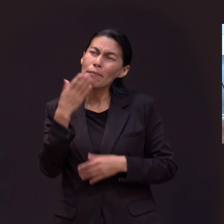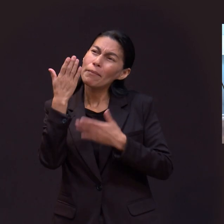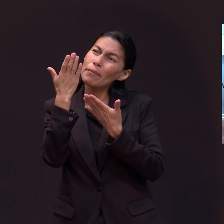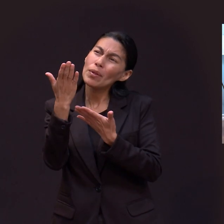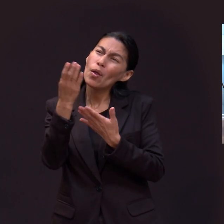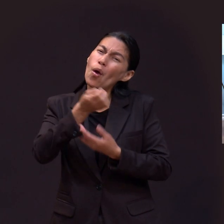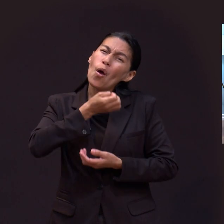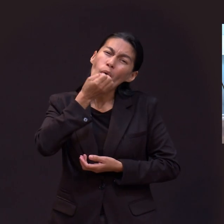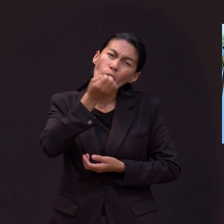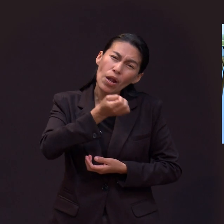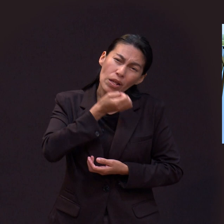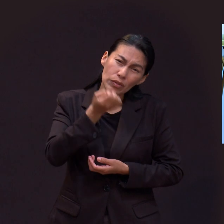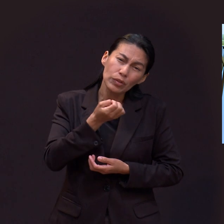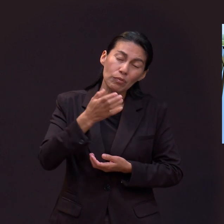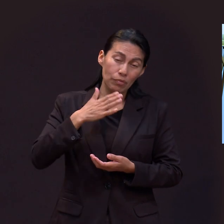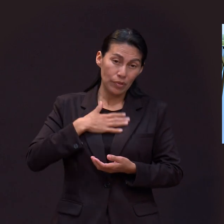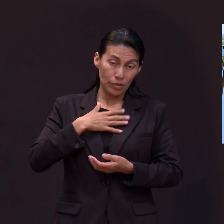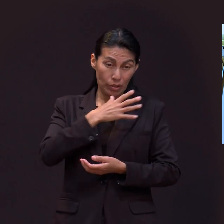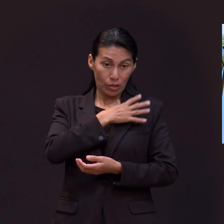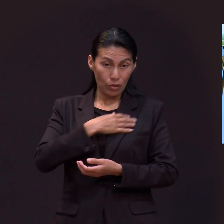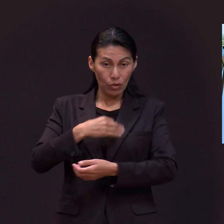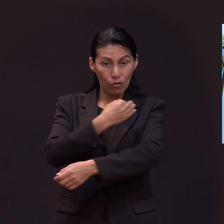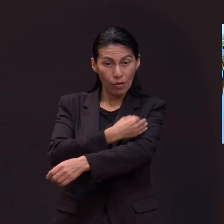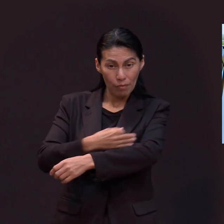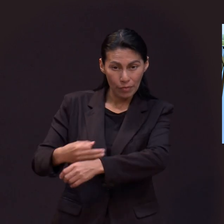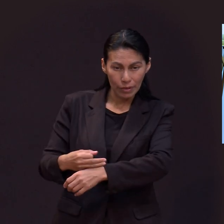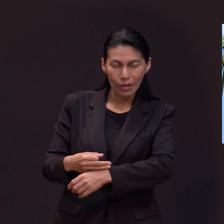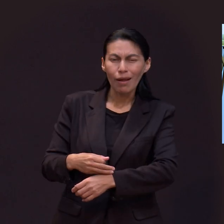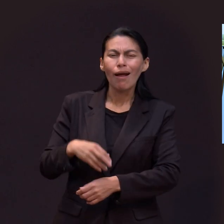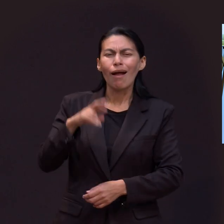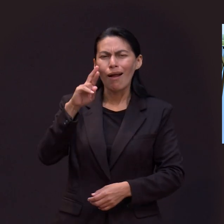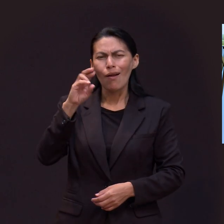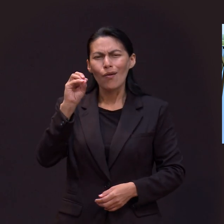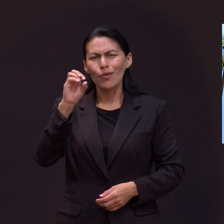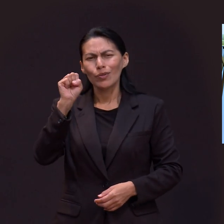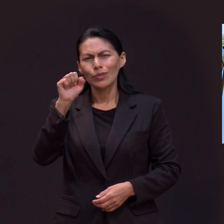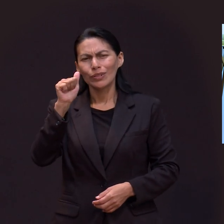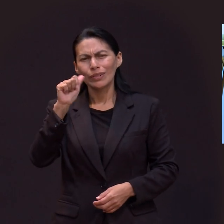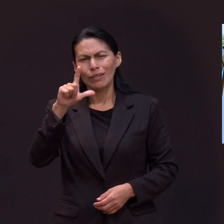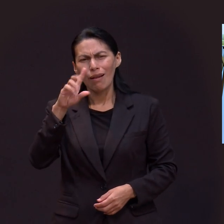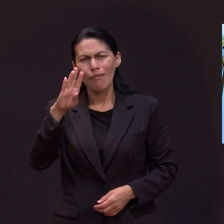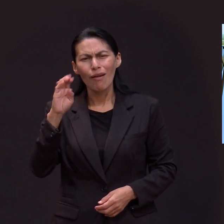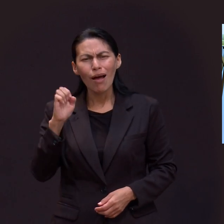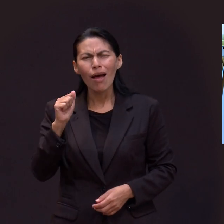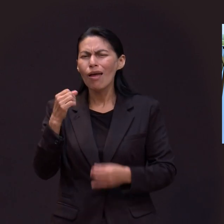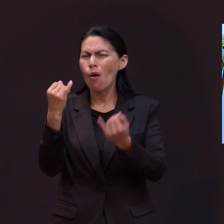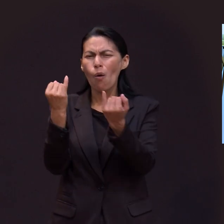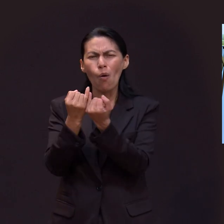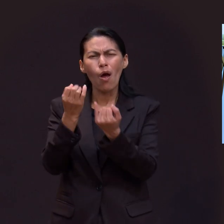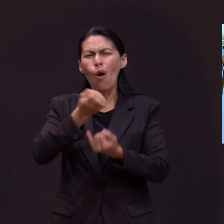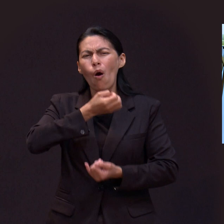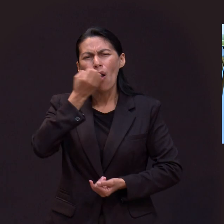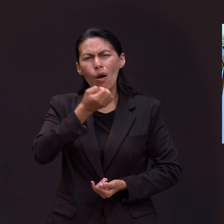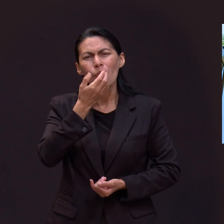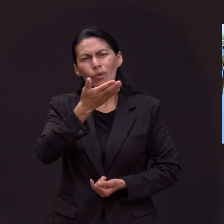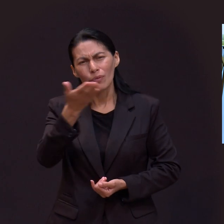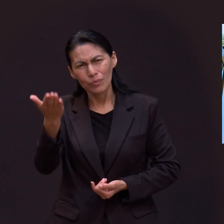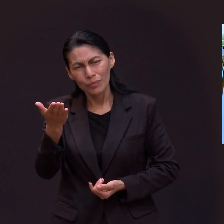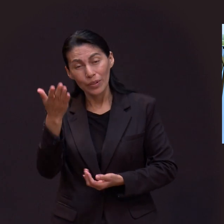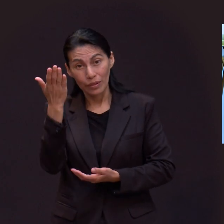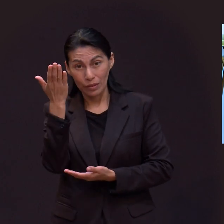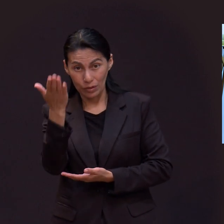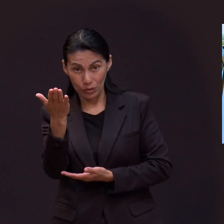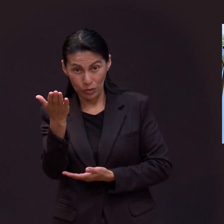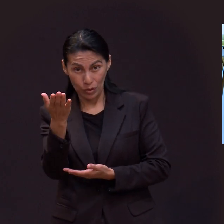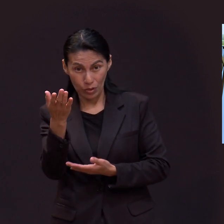familia y mi persona rosalba oraremos por tu familia ahora también por las peticiones de